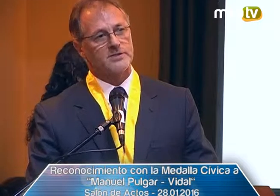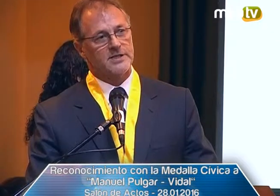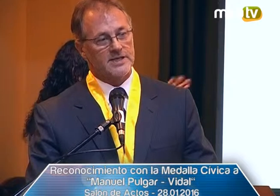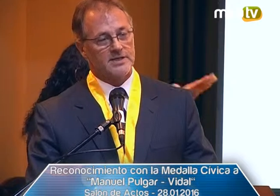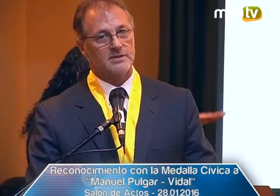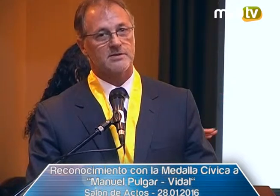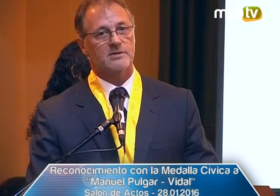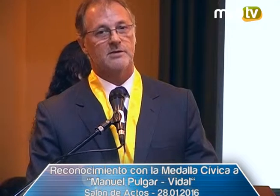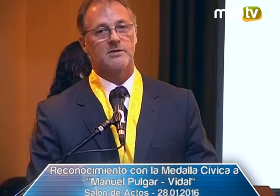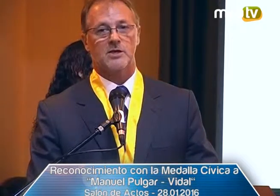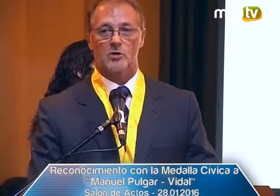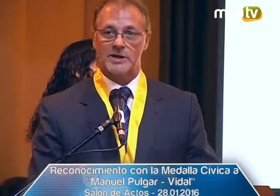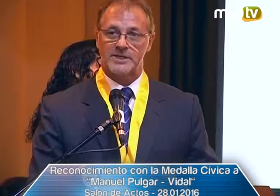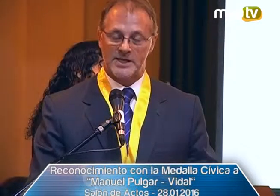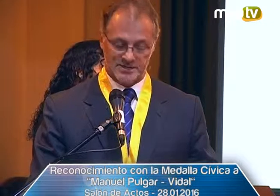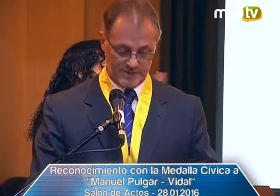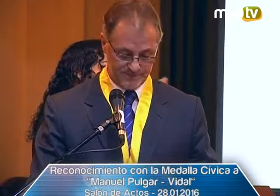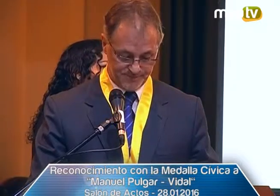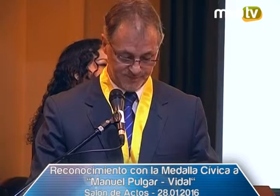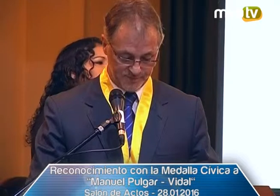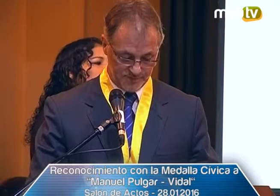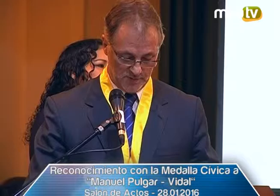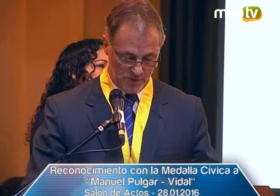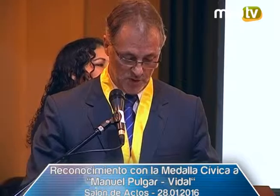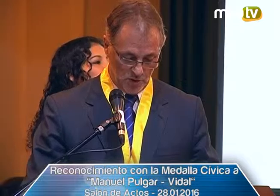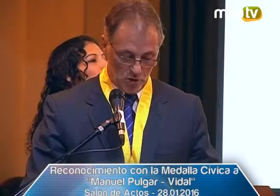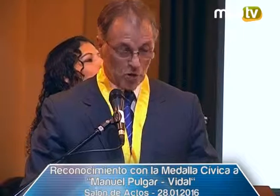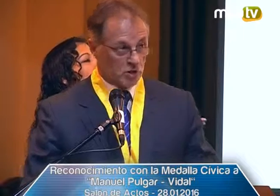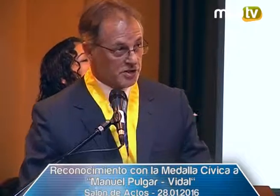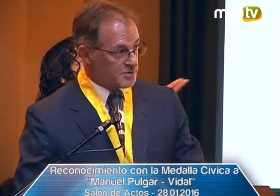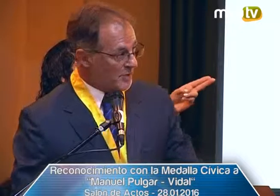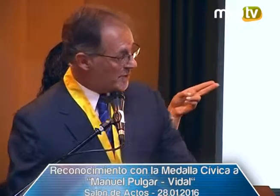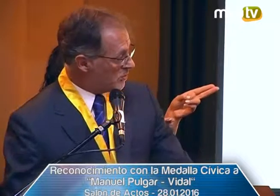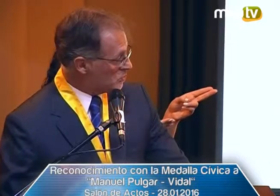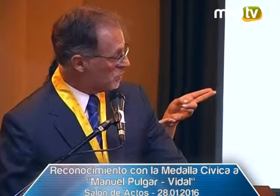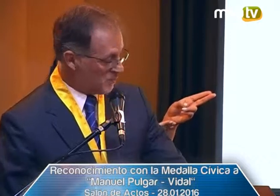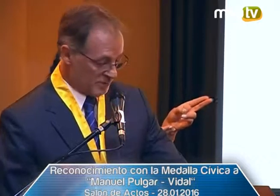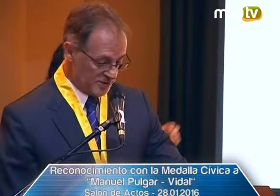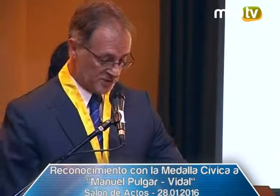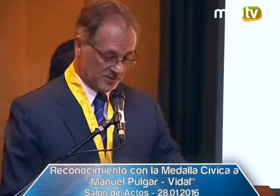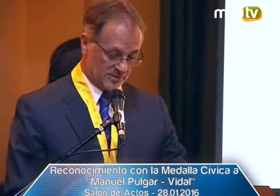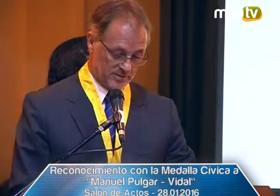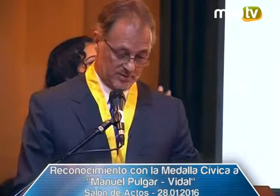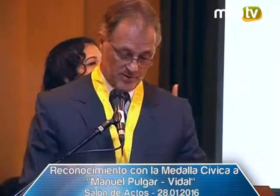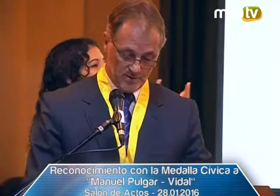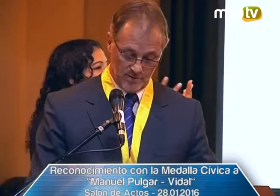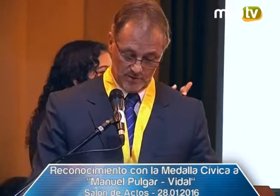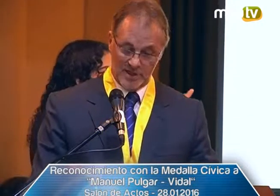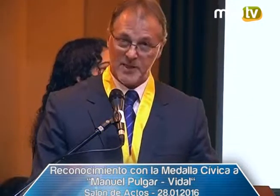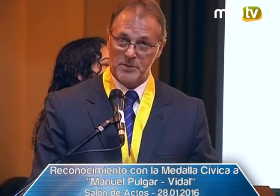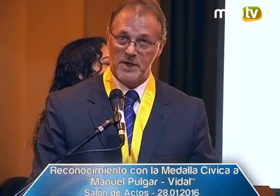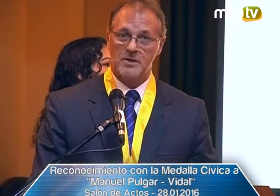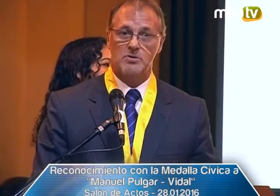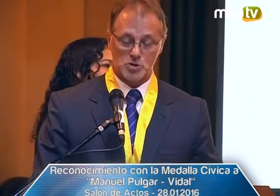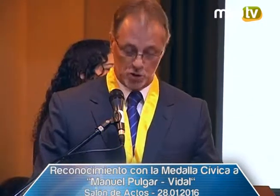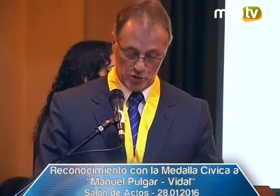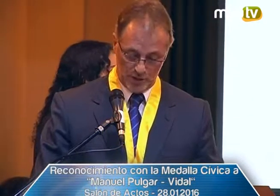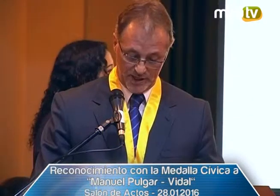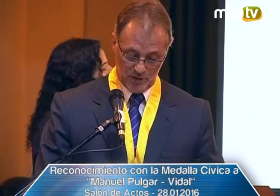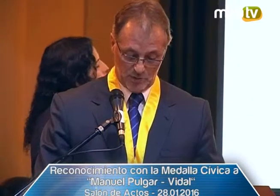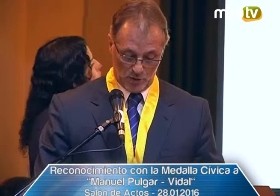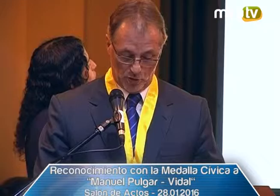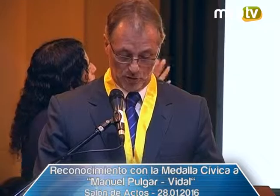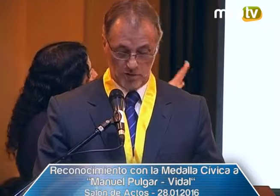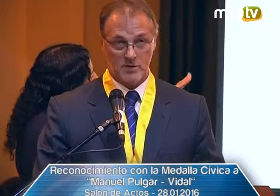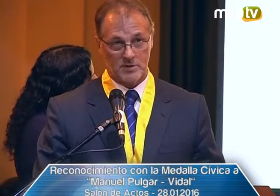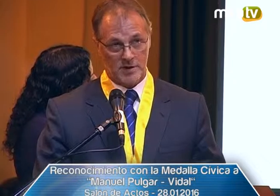con honestidad y con excelencia. Nos inspiran con su compromiso para también nosotros